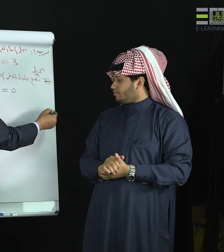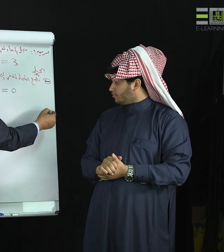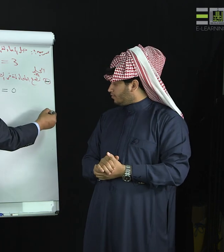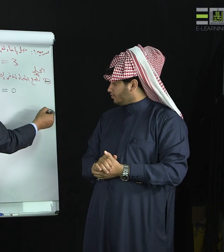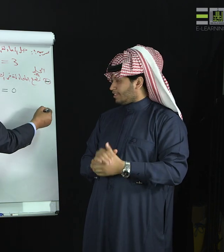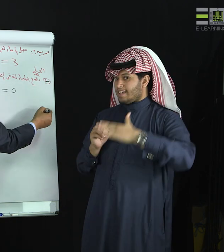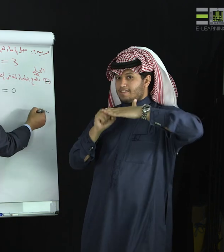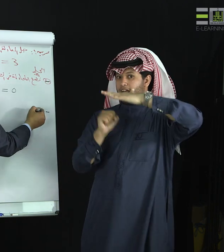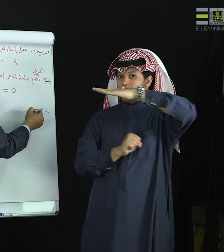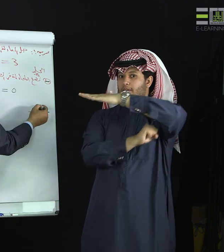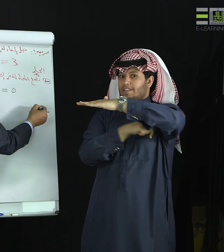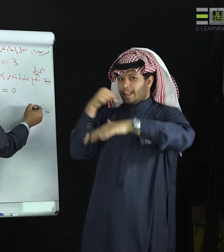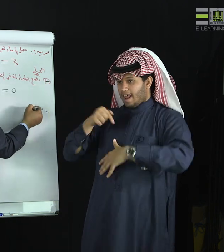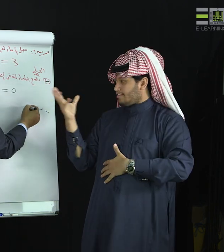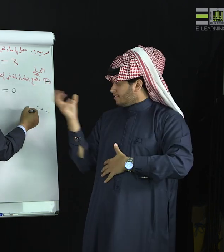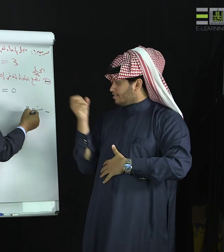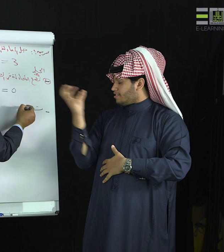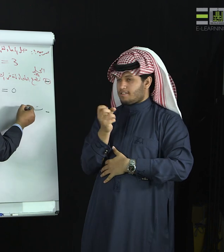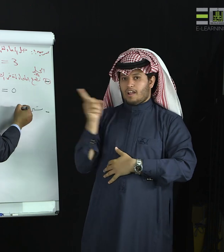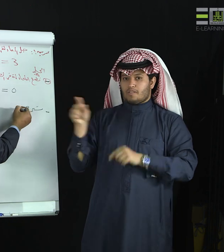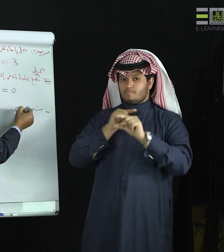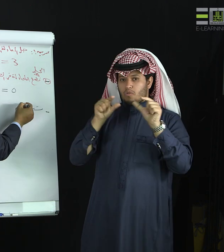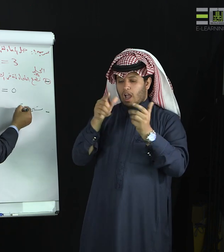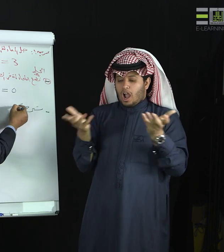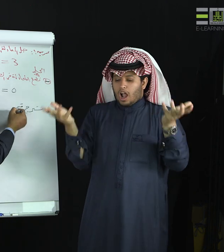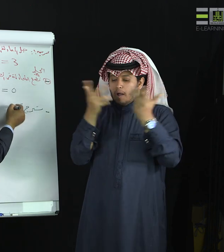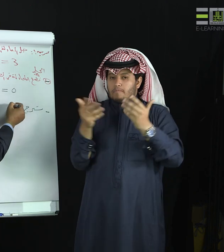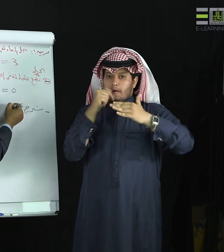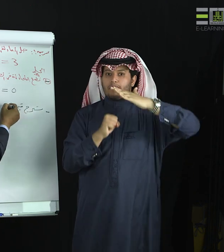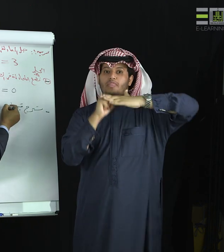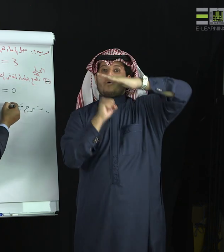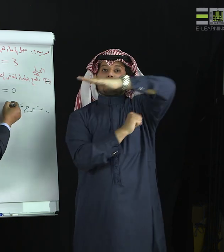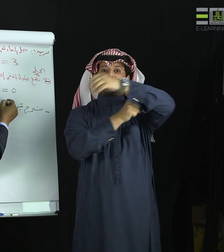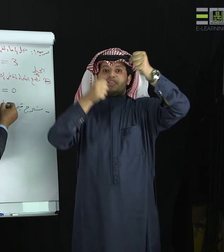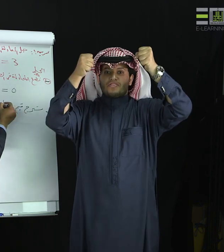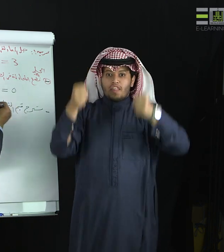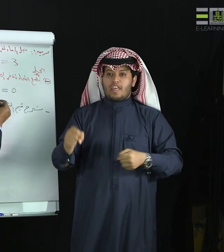يبقى الخطوة التانية نستخرج قيم